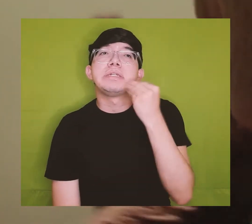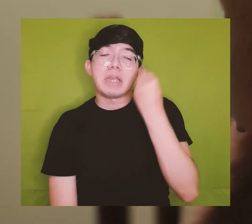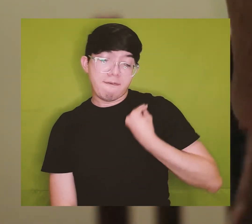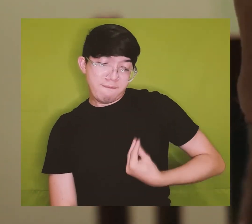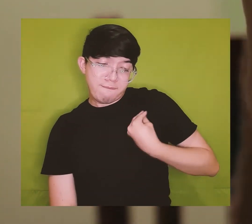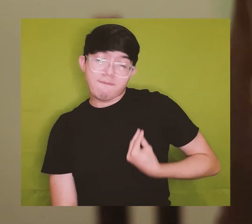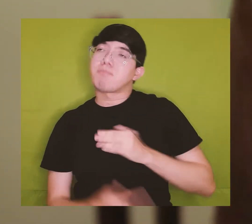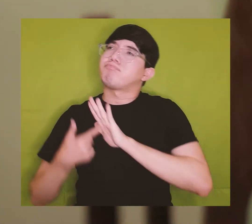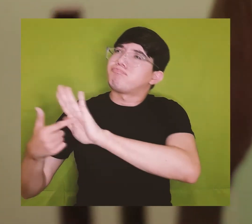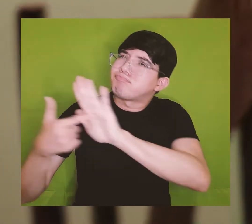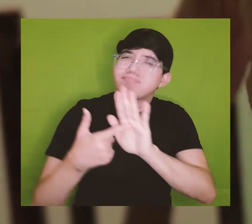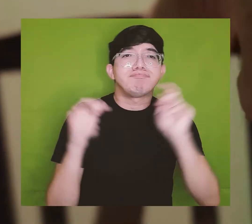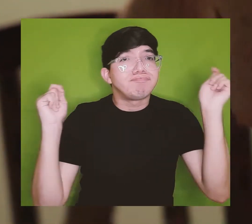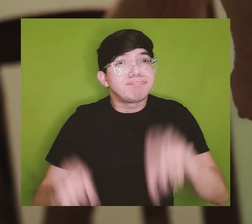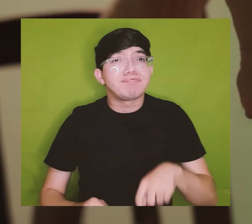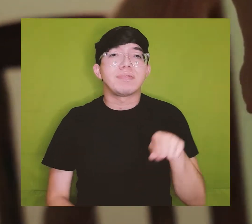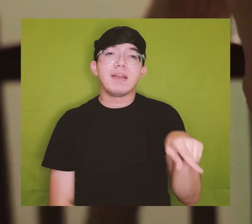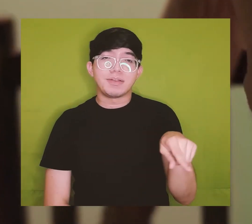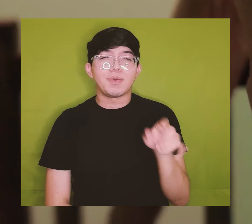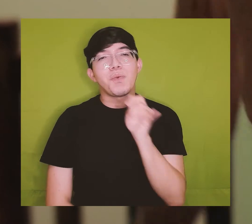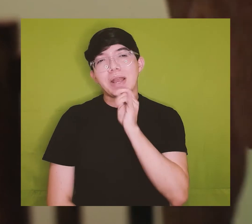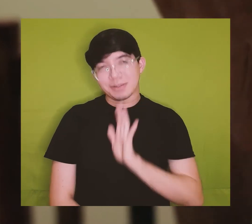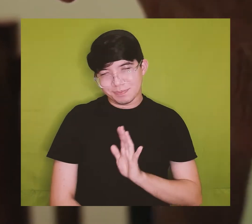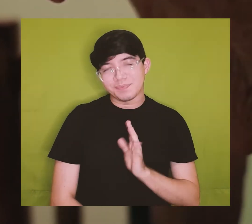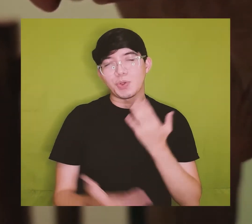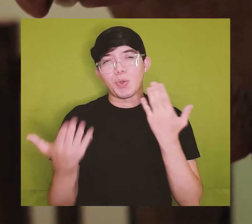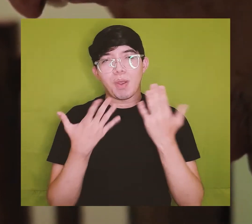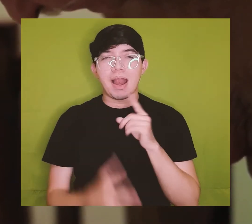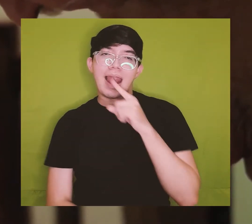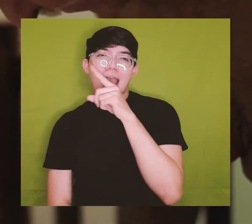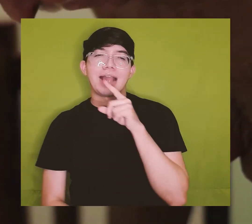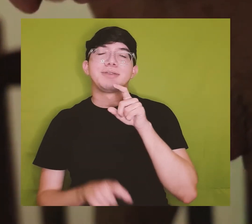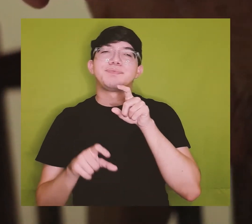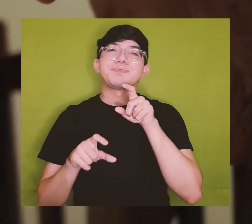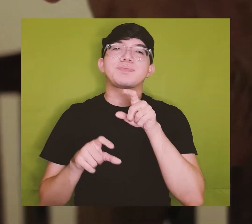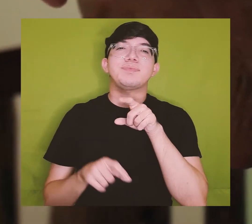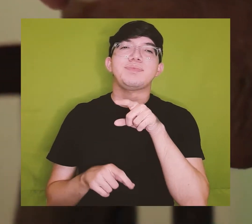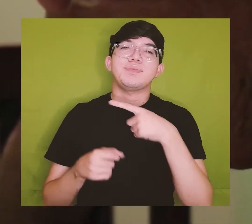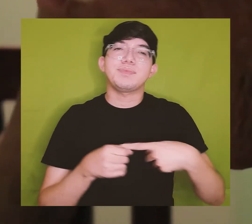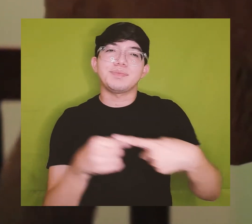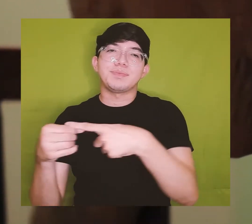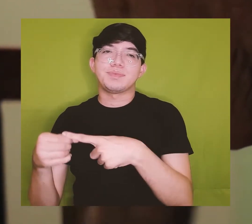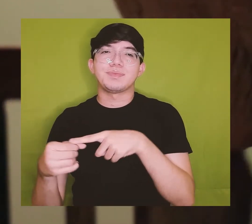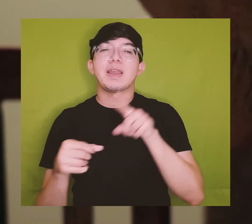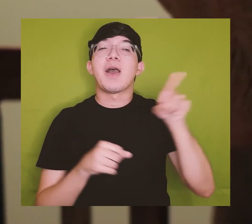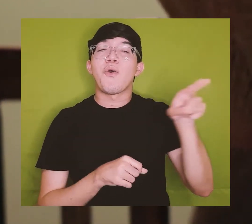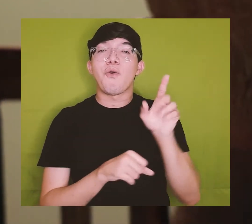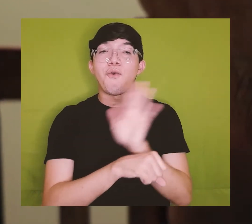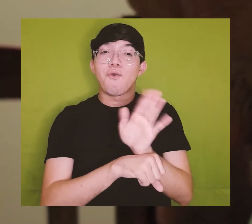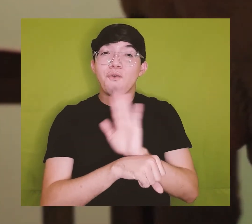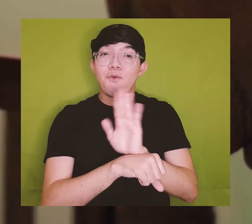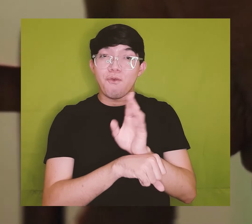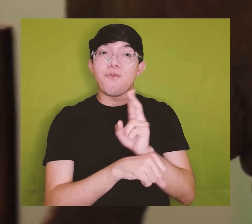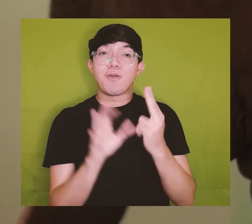Então, assim, esse lance do interior, né? Pegando agora o filme do Tiago, né? Super